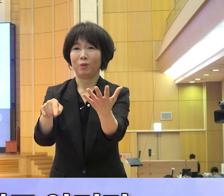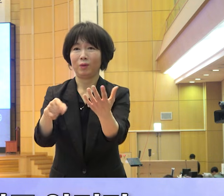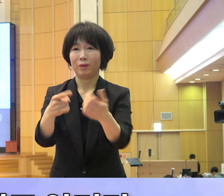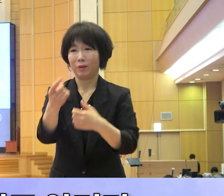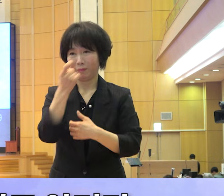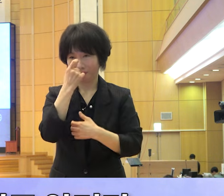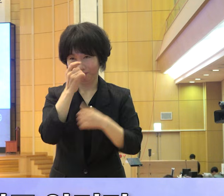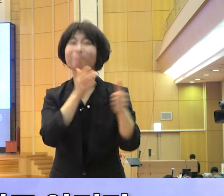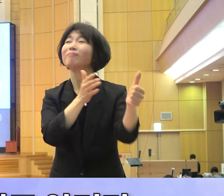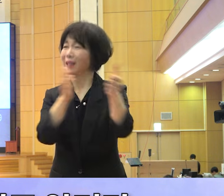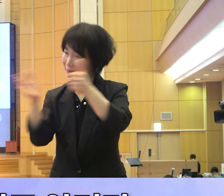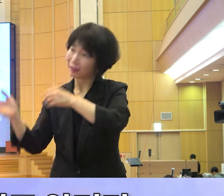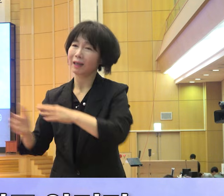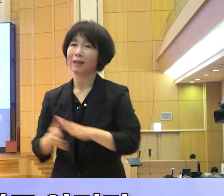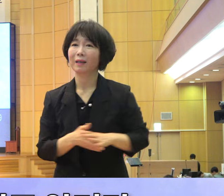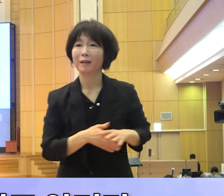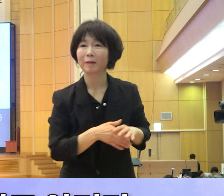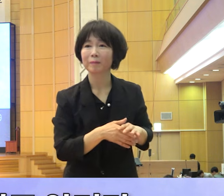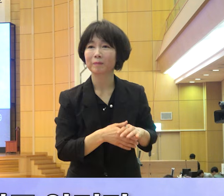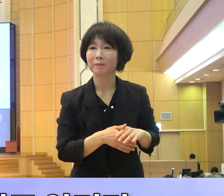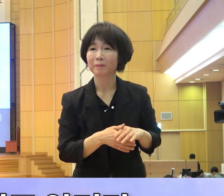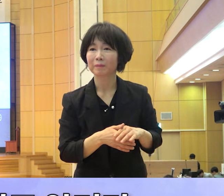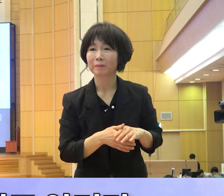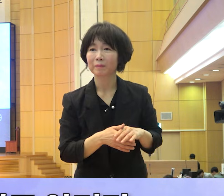반드시 교육을 받아보세요.